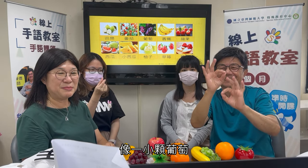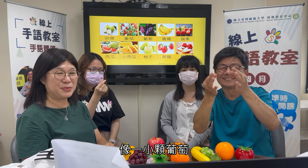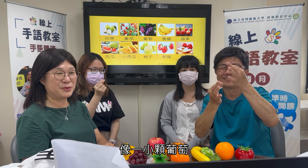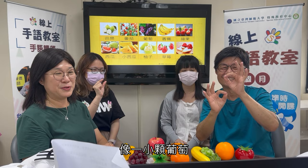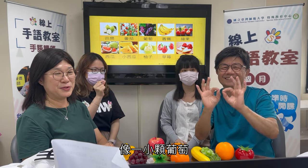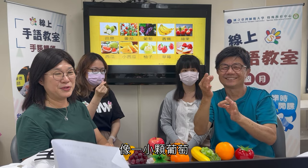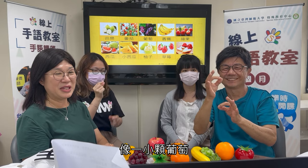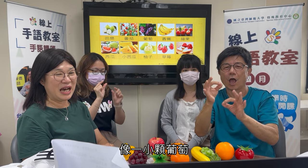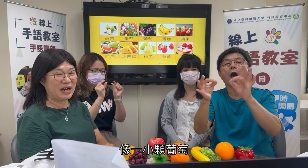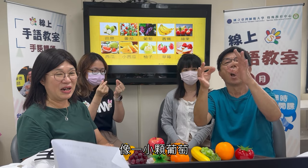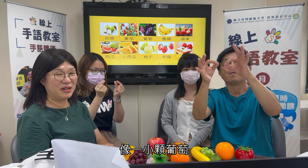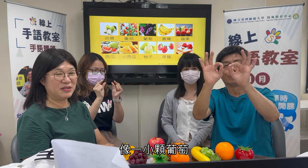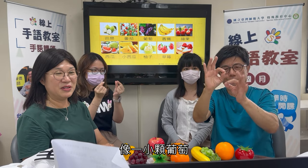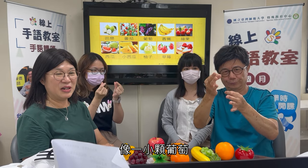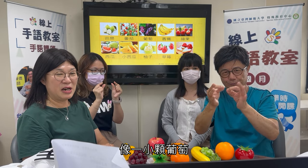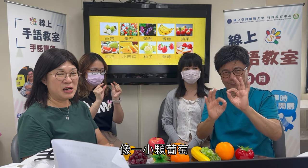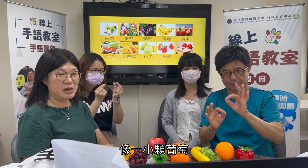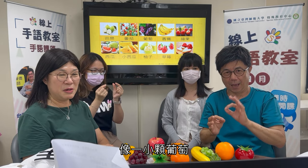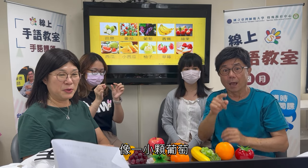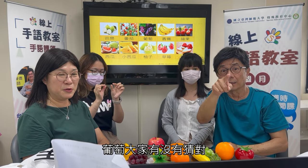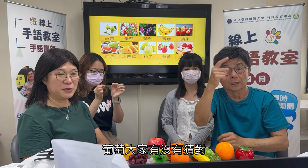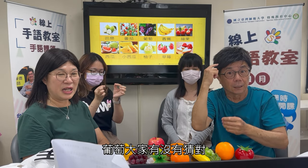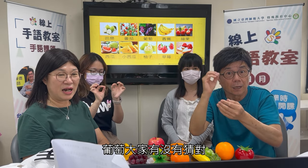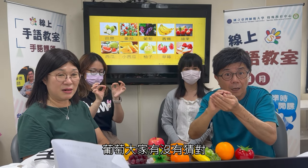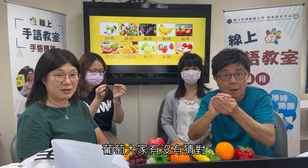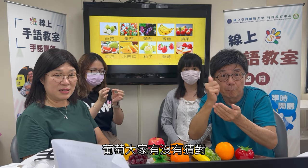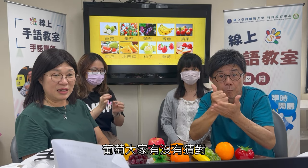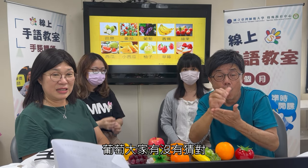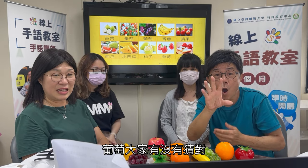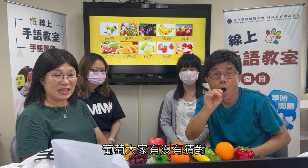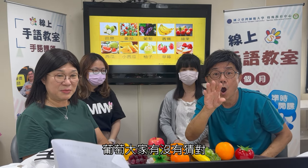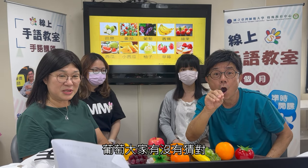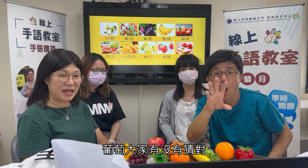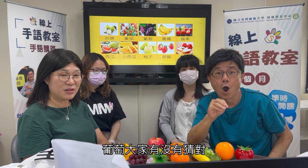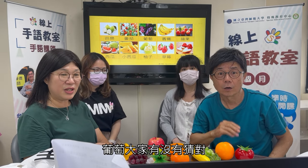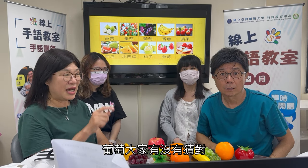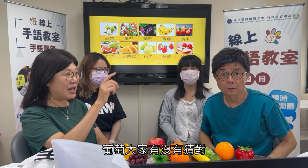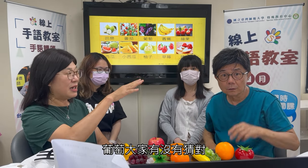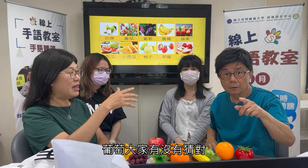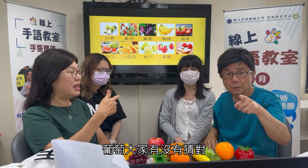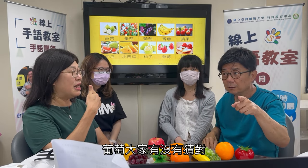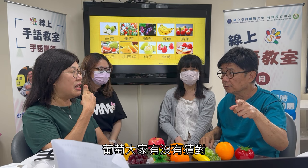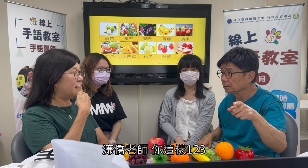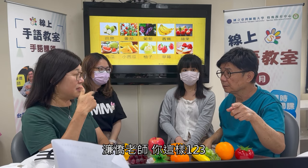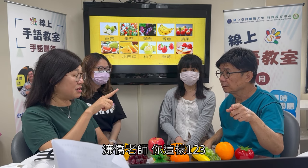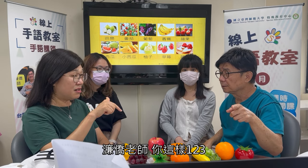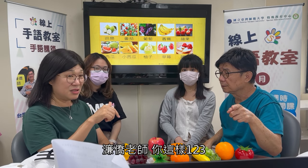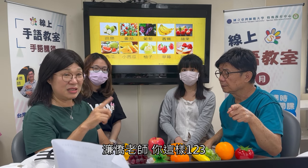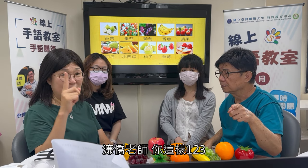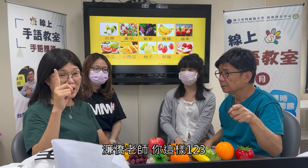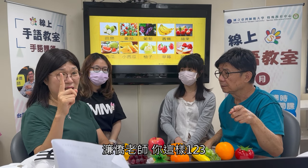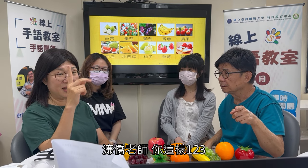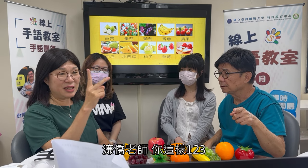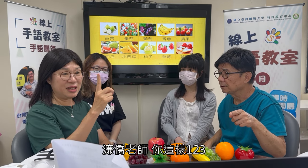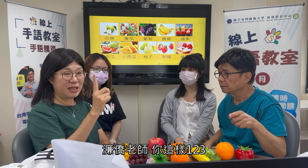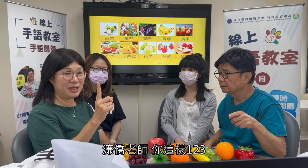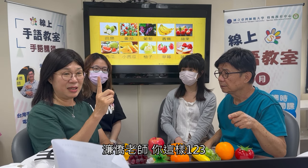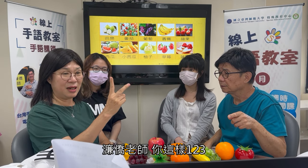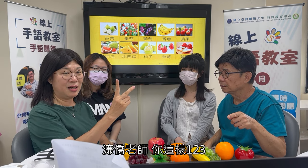葡萄，葡萄，大家有没有猜对啊？连桥老师，你这样一、一、二、